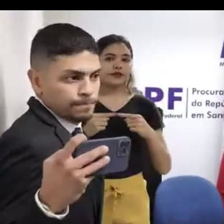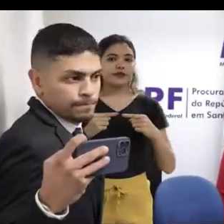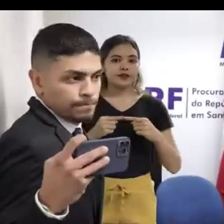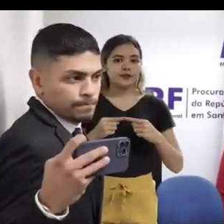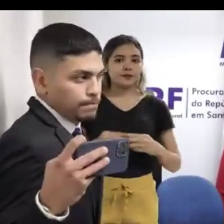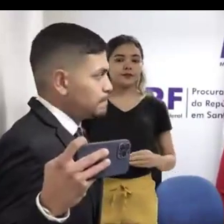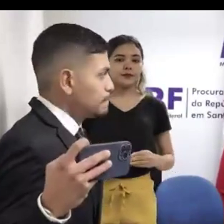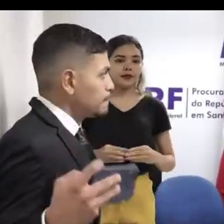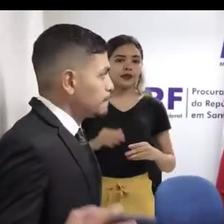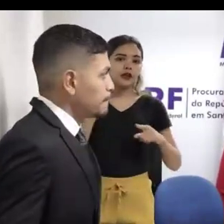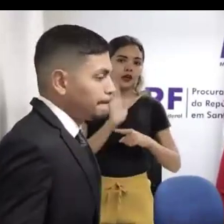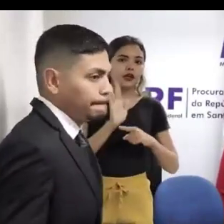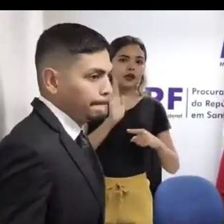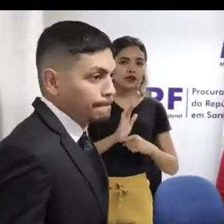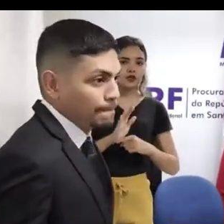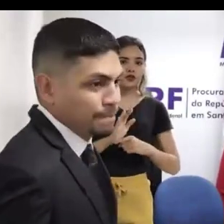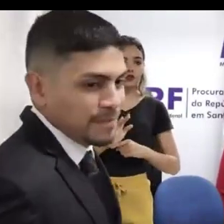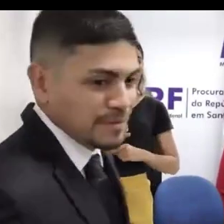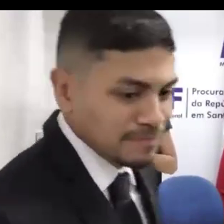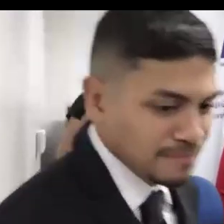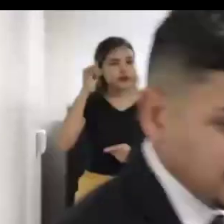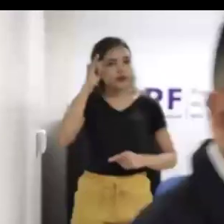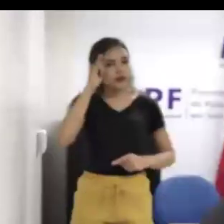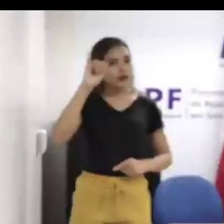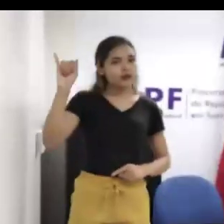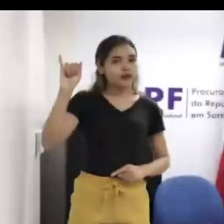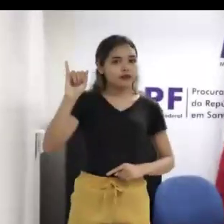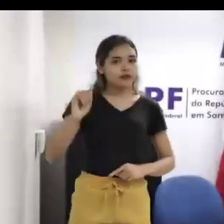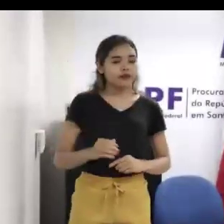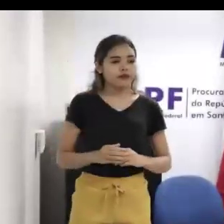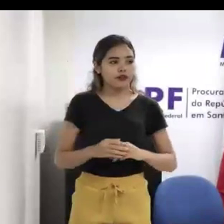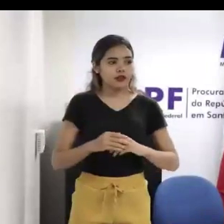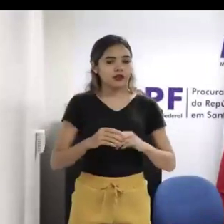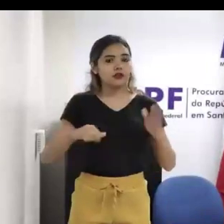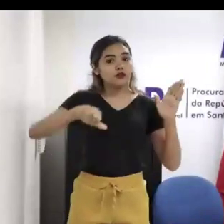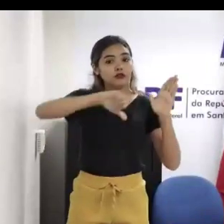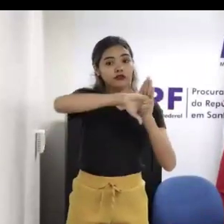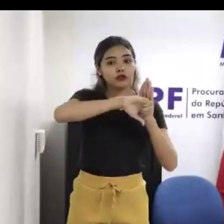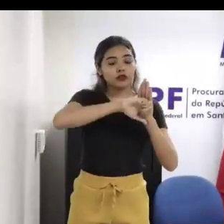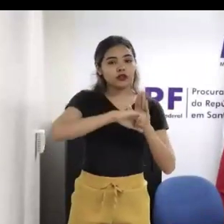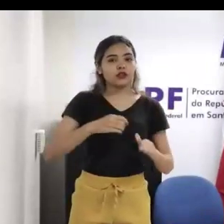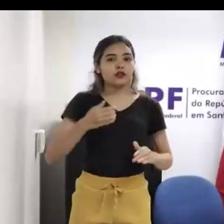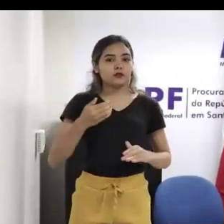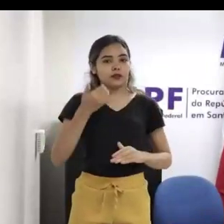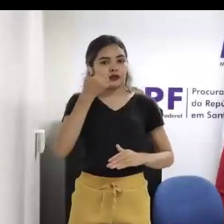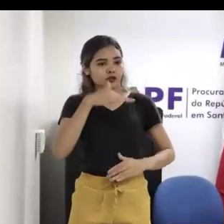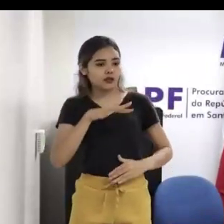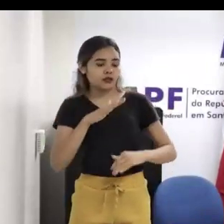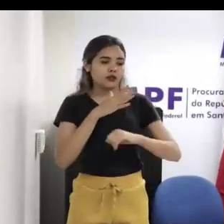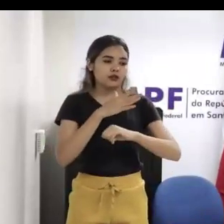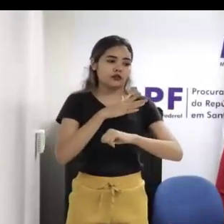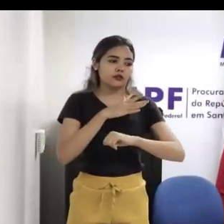Brasil o 18 de Maio é o Dia D Nacional de combate ao abuso e a exploração